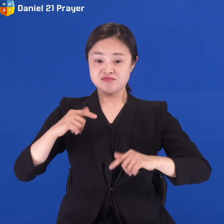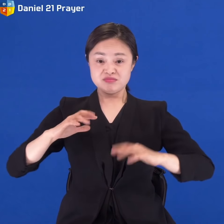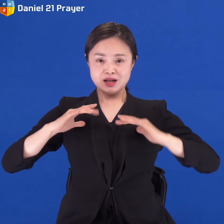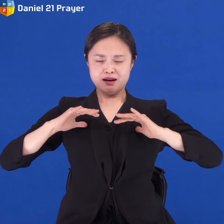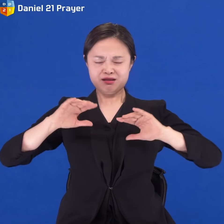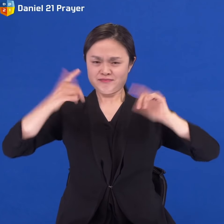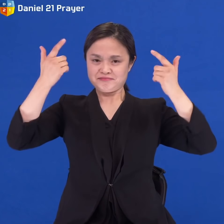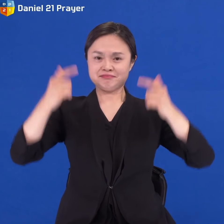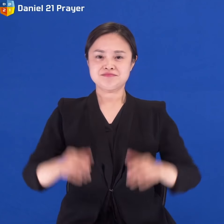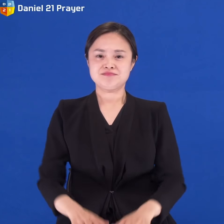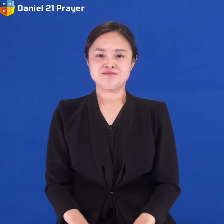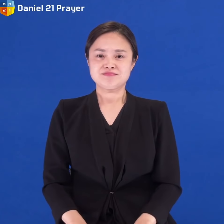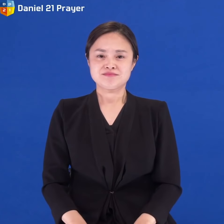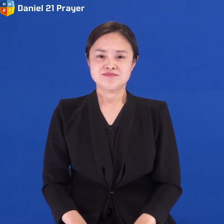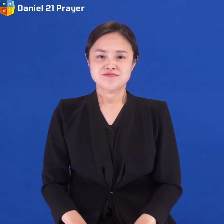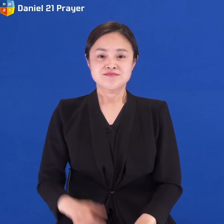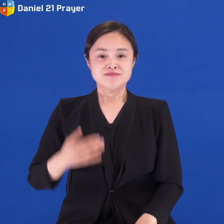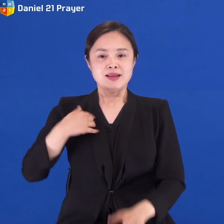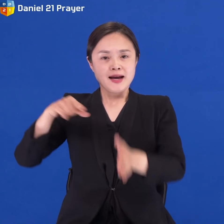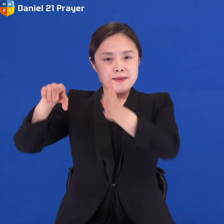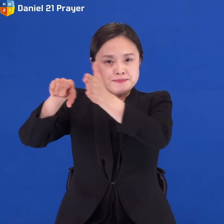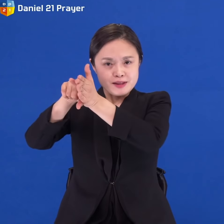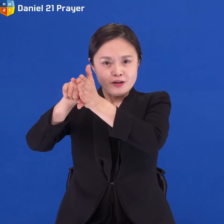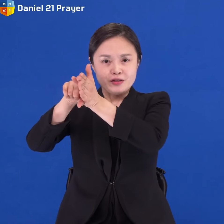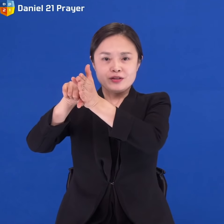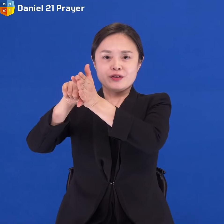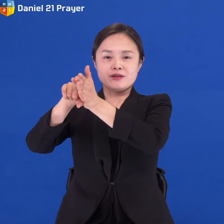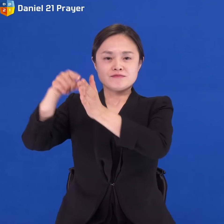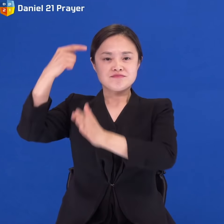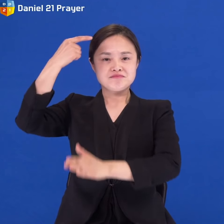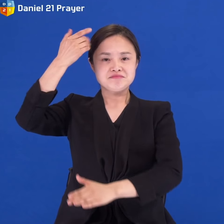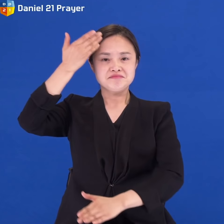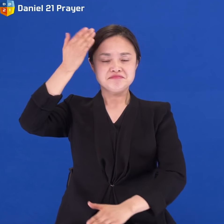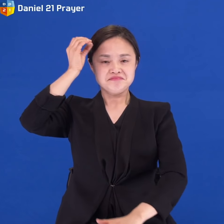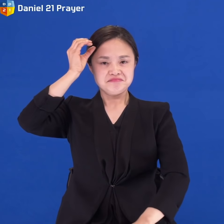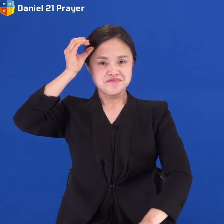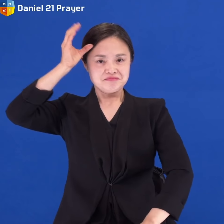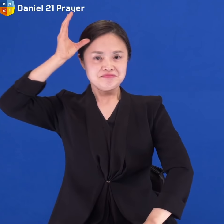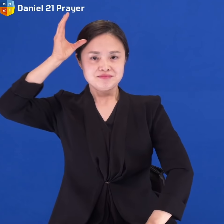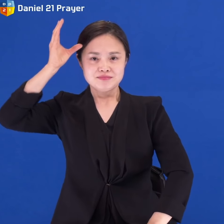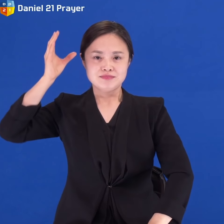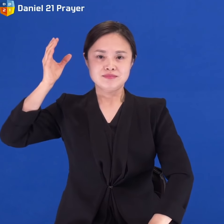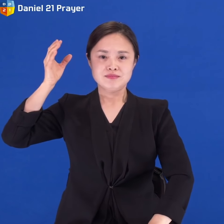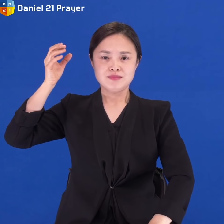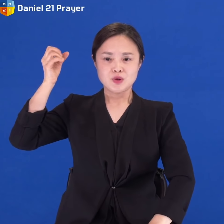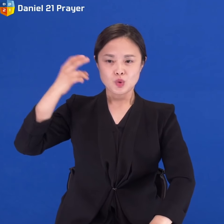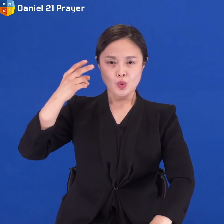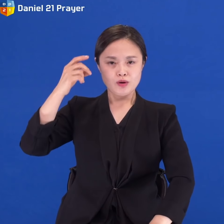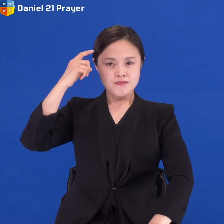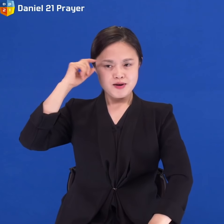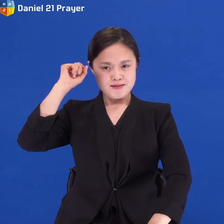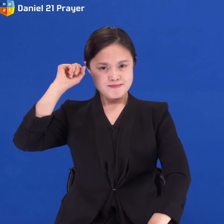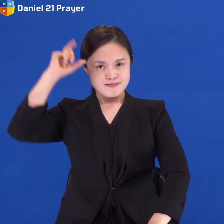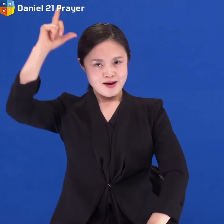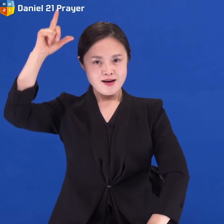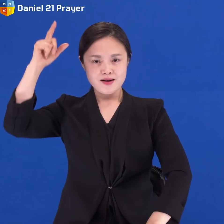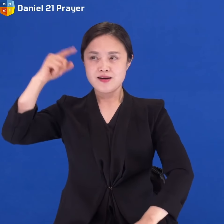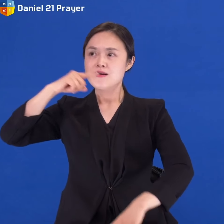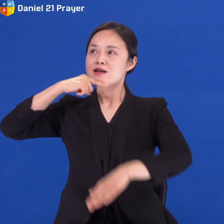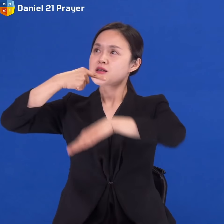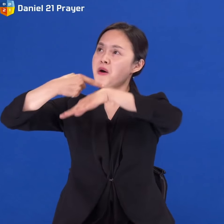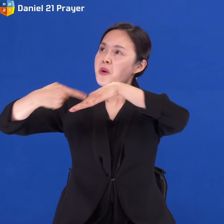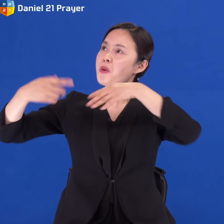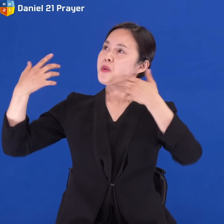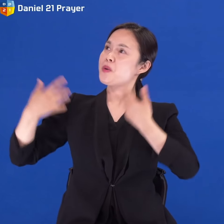제가 믿고 있던 그 든든한 백들, 그 배경, 뭔가 괜찮은 혈통이,